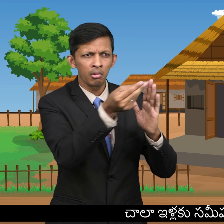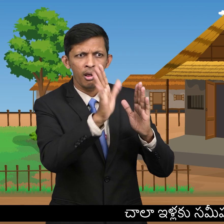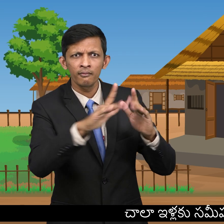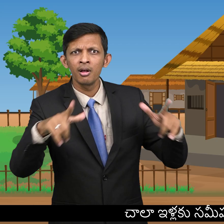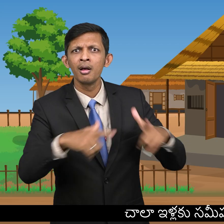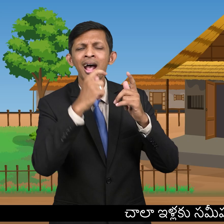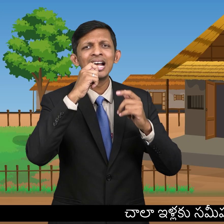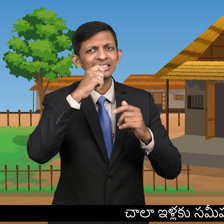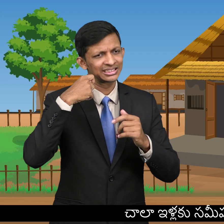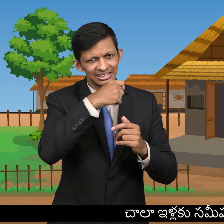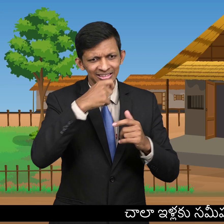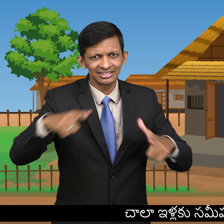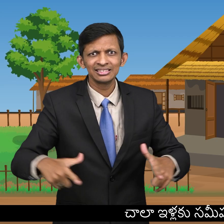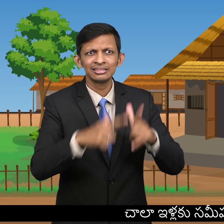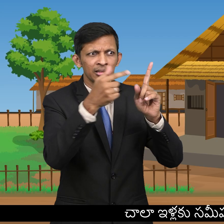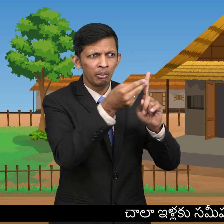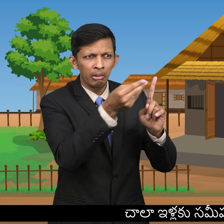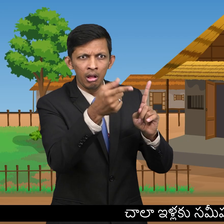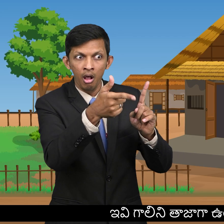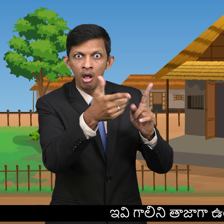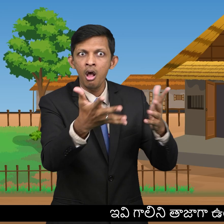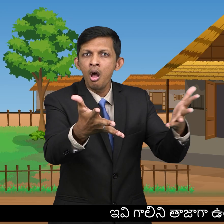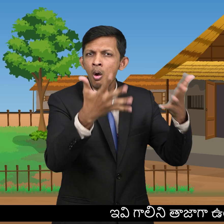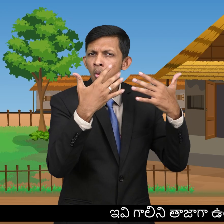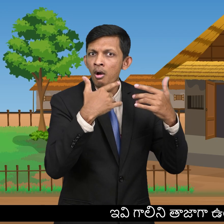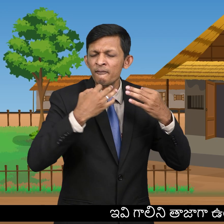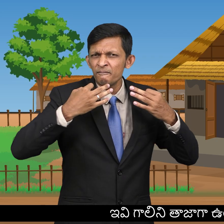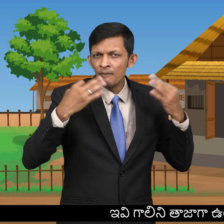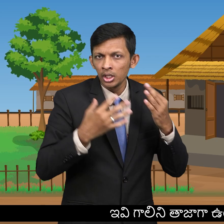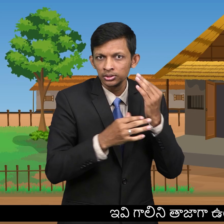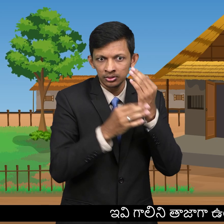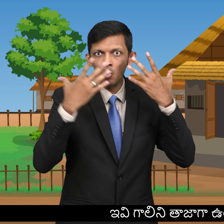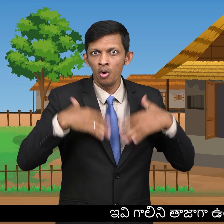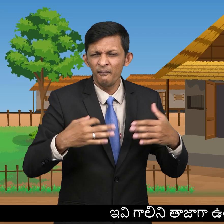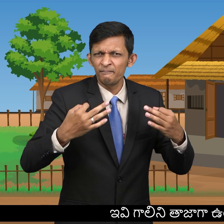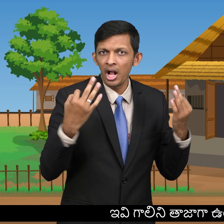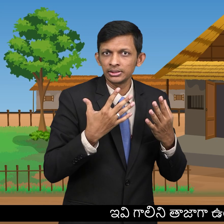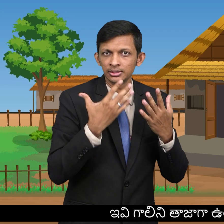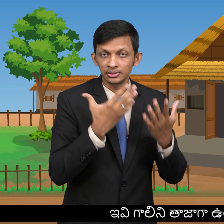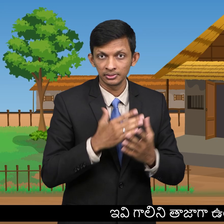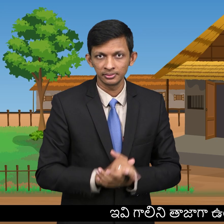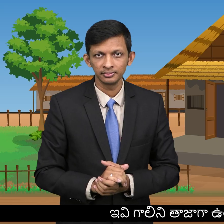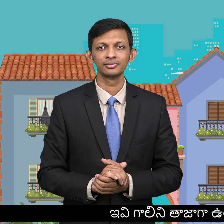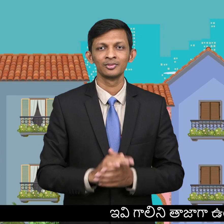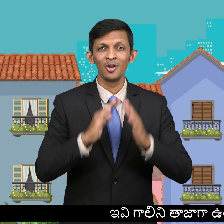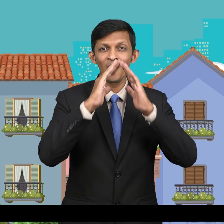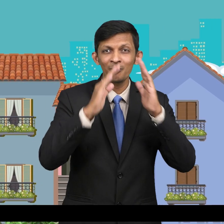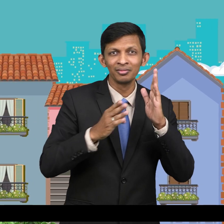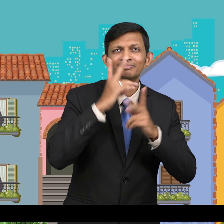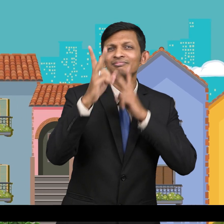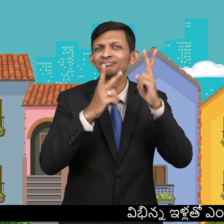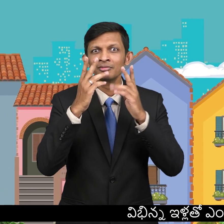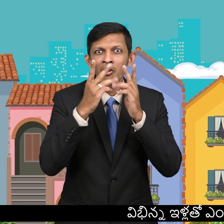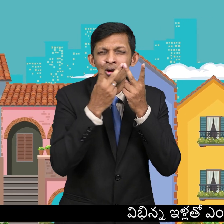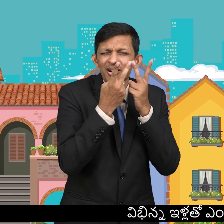ఇళ్లలో సమీపంలో వేప చెట్లు ఉన్నాయి. ఇవి గాలిని తాజాగా ఉంచడంలో సహాయపడతాయి.